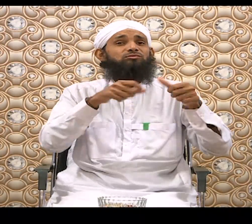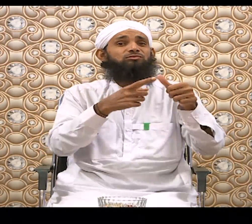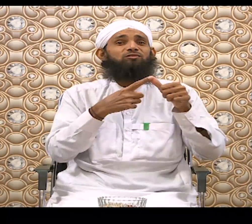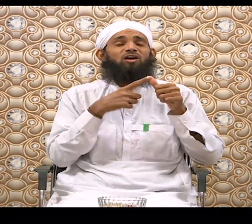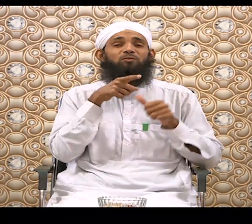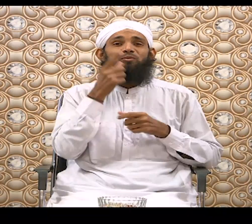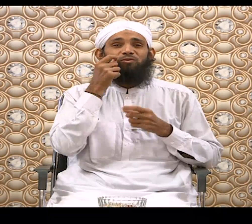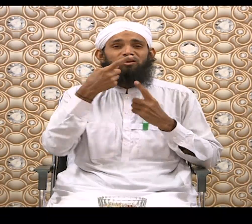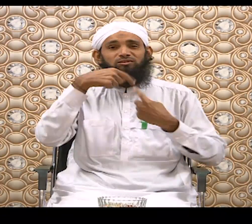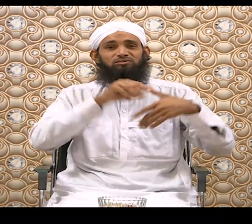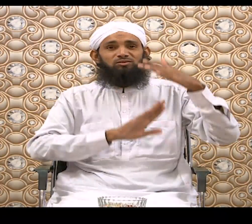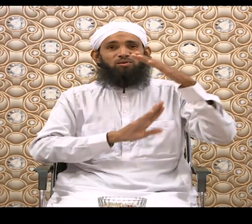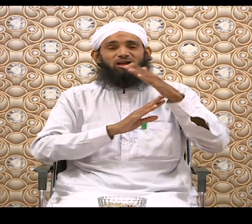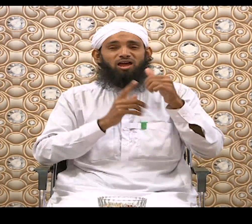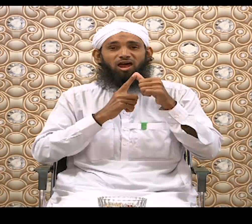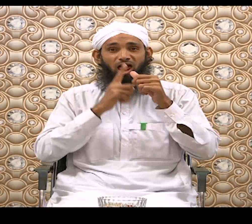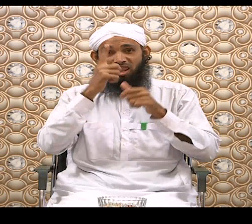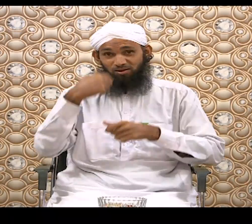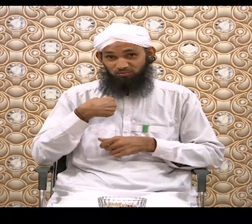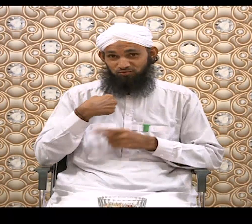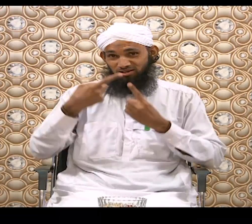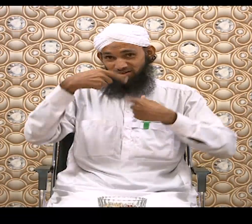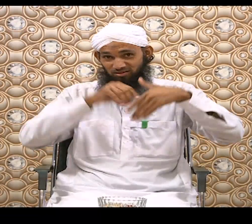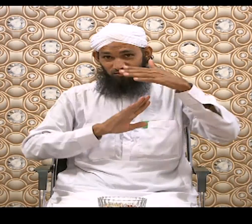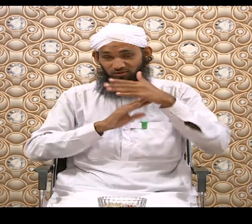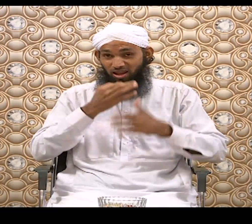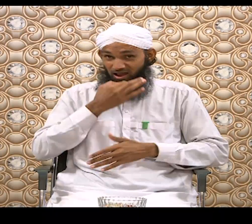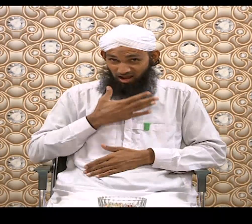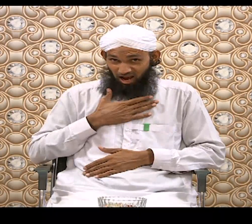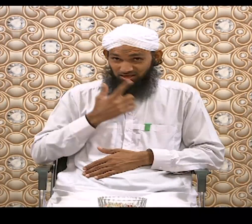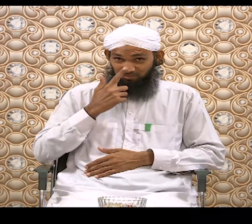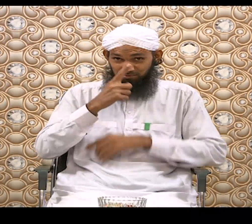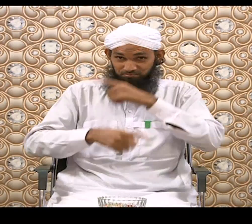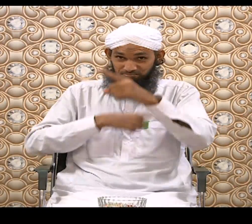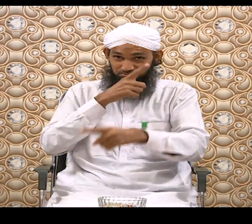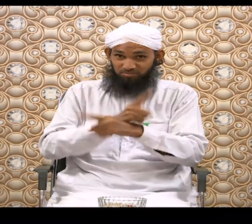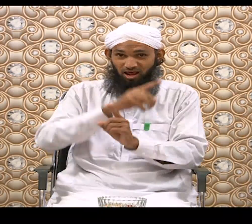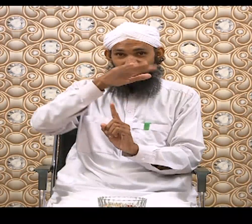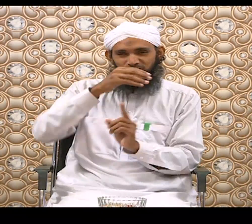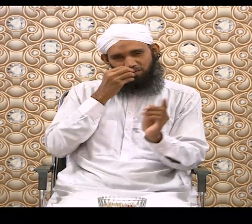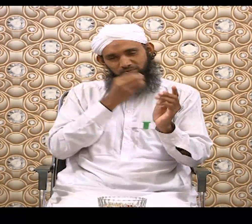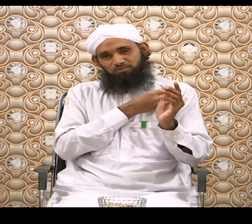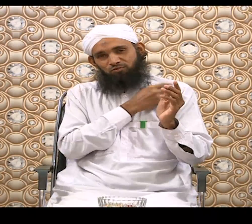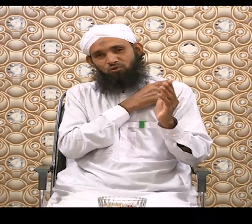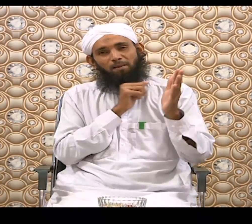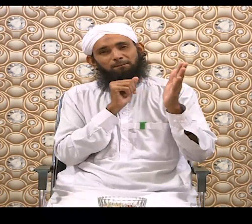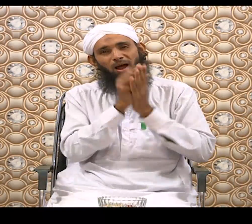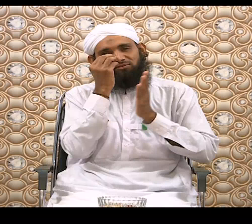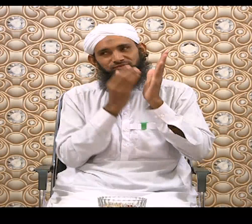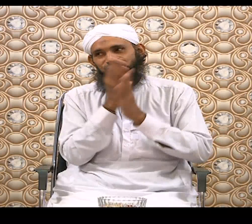ولی حضرت سیدنا امام احمد بن حنبل رحمت اللہ علیہ کے عدب کی برکت سے مجھے بخش دیا کرو عالموں